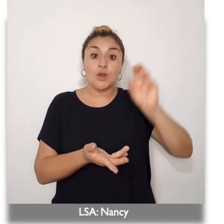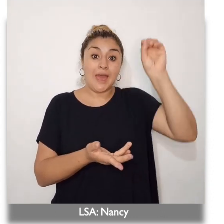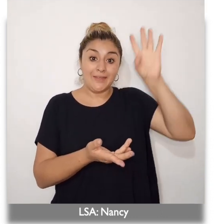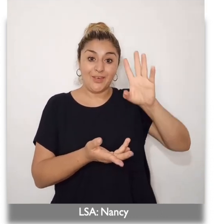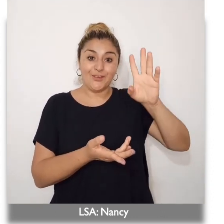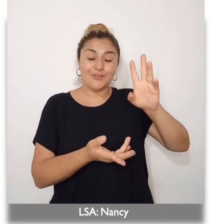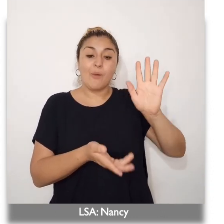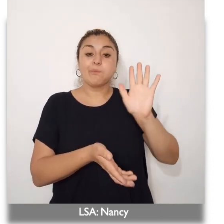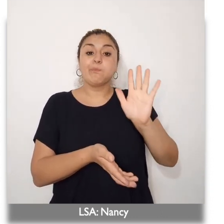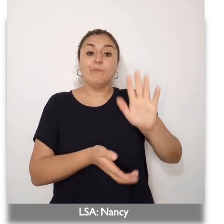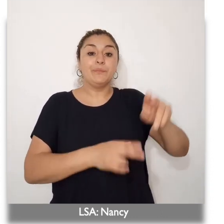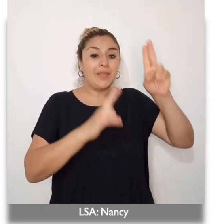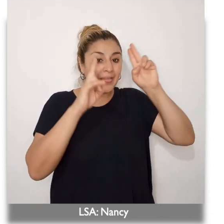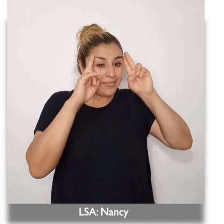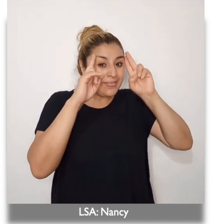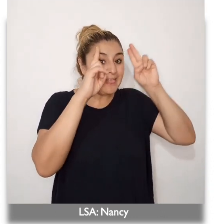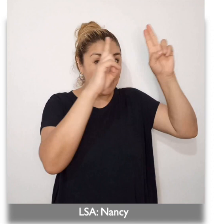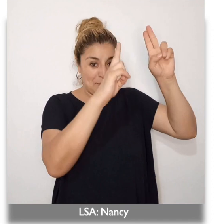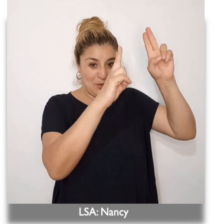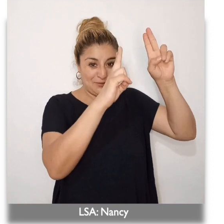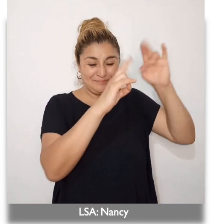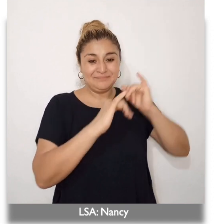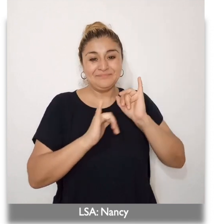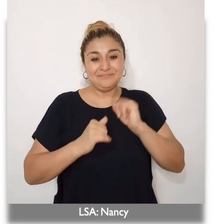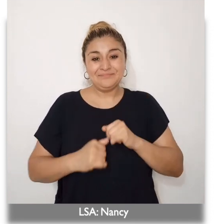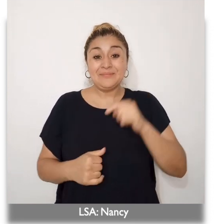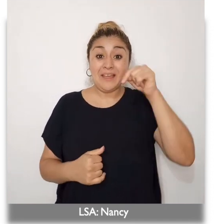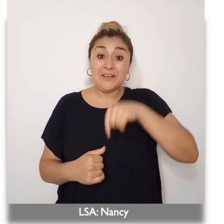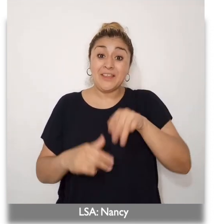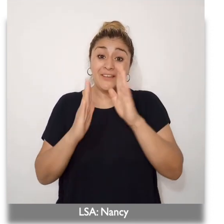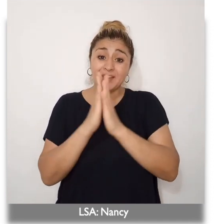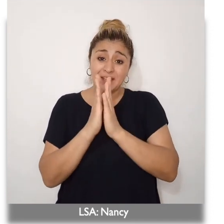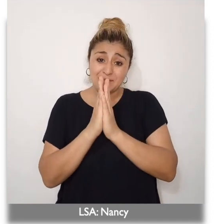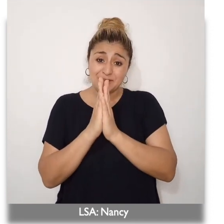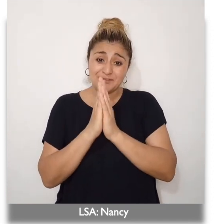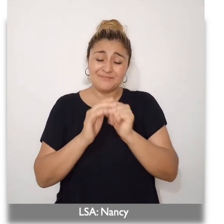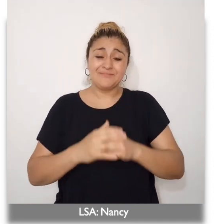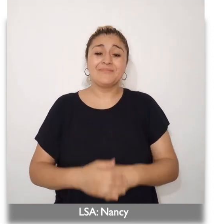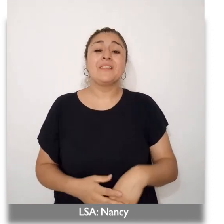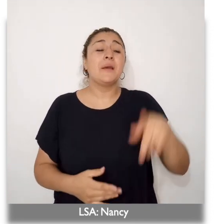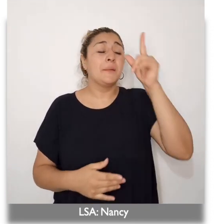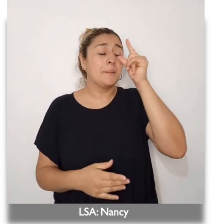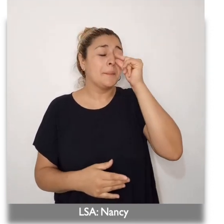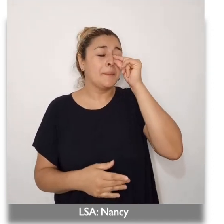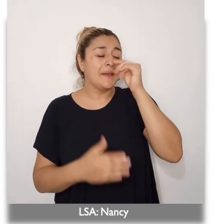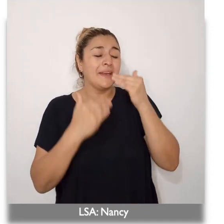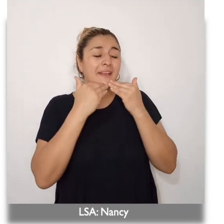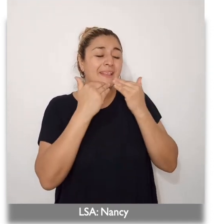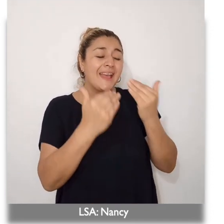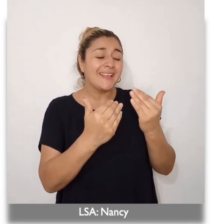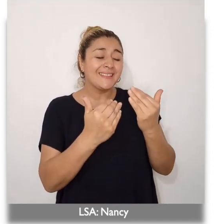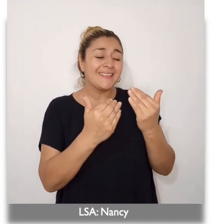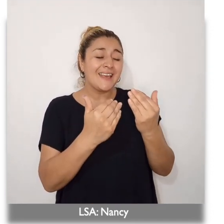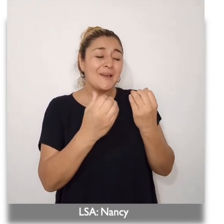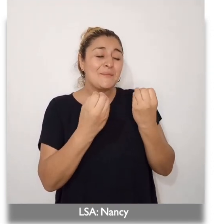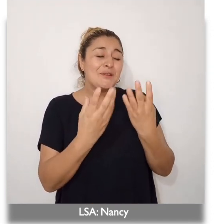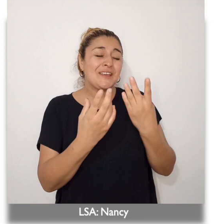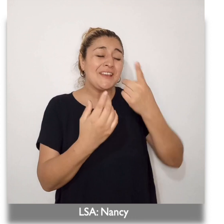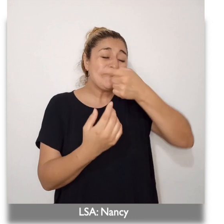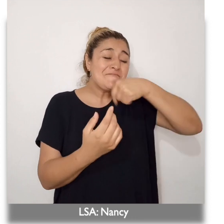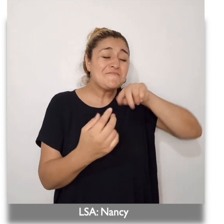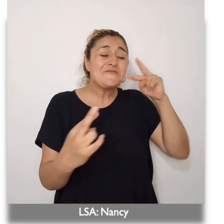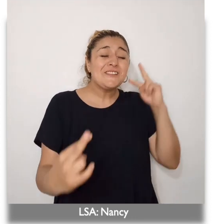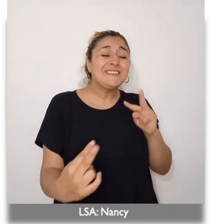orar. Père, merci pour cette rencontre. Padre, gracias por este encuentro. Où nous